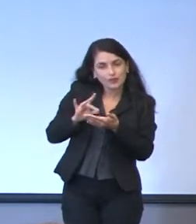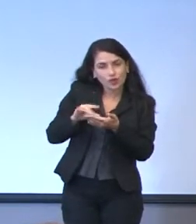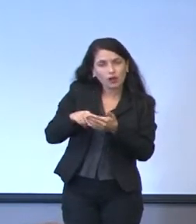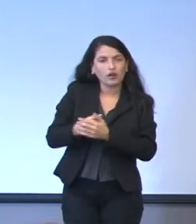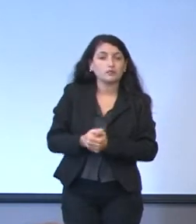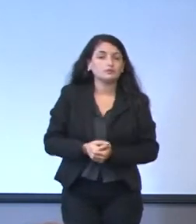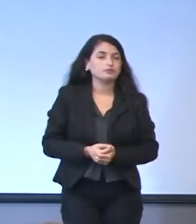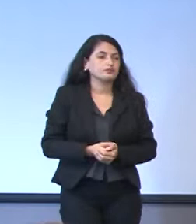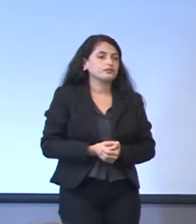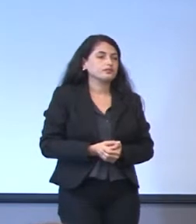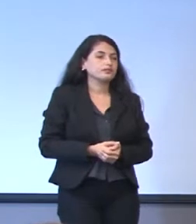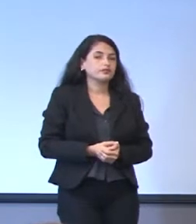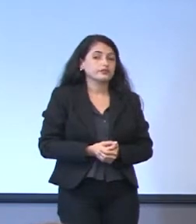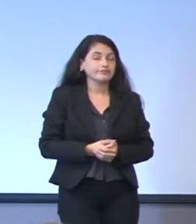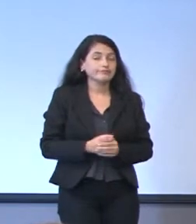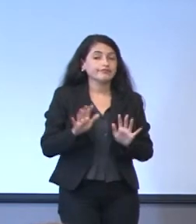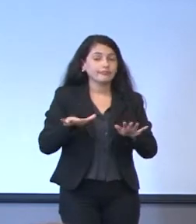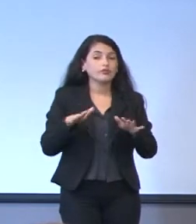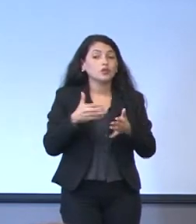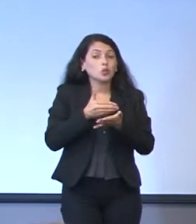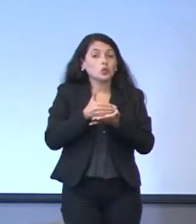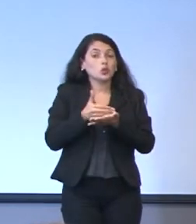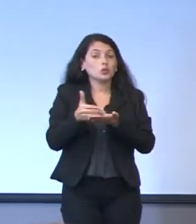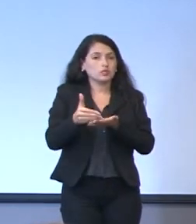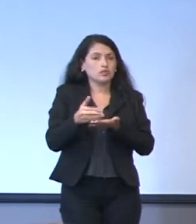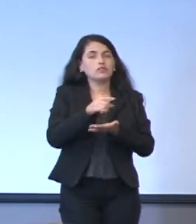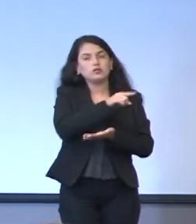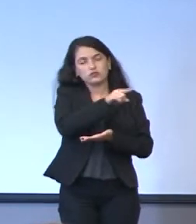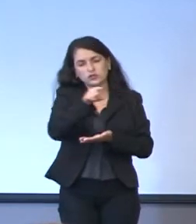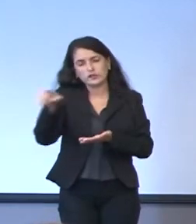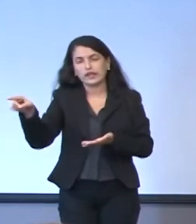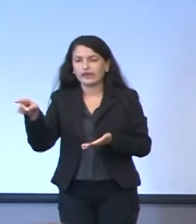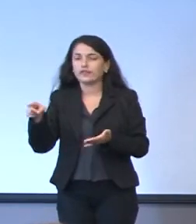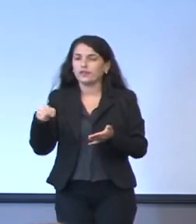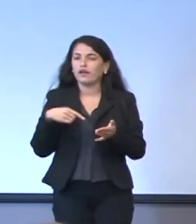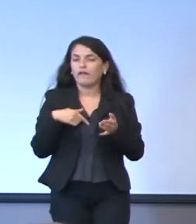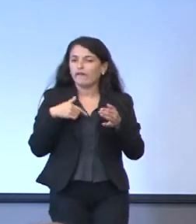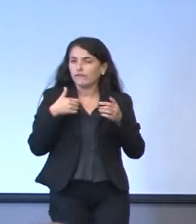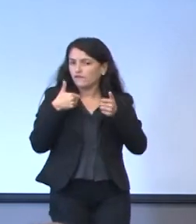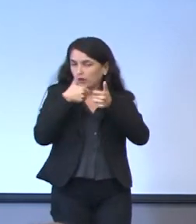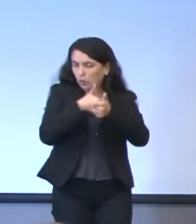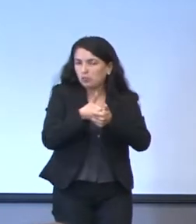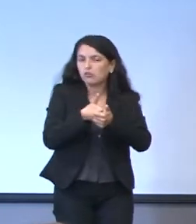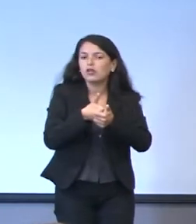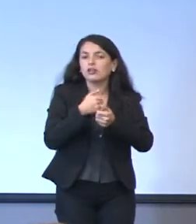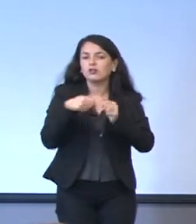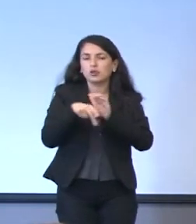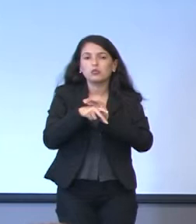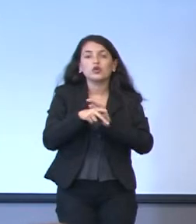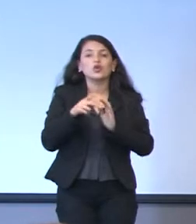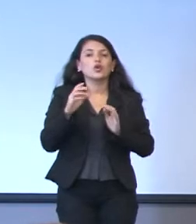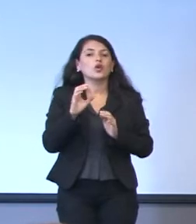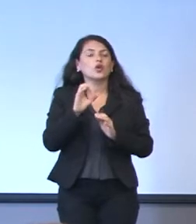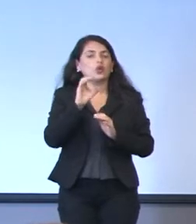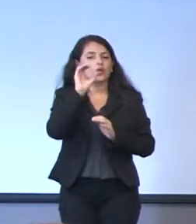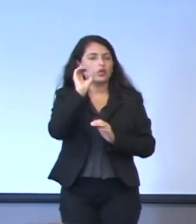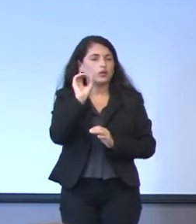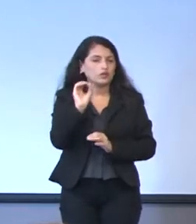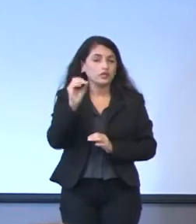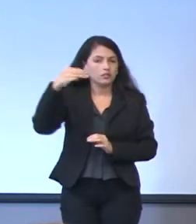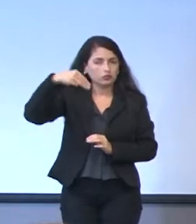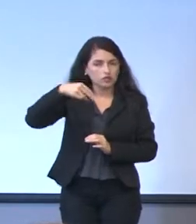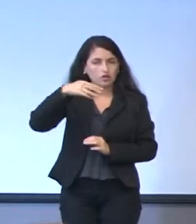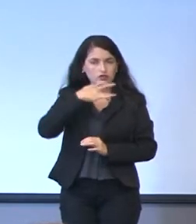para um número que quem acompanha essa área conhece bem, que é a Organização Mundial de Saúde.